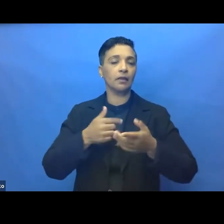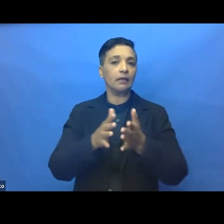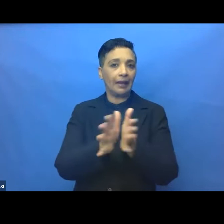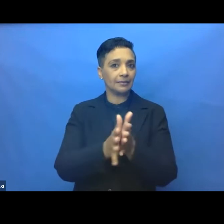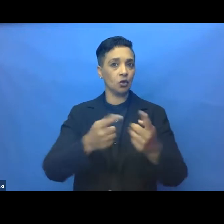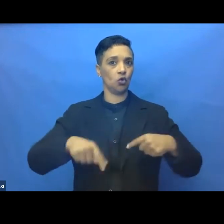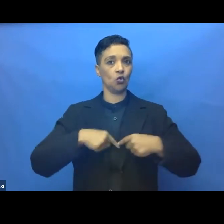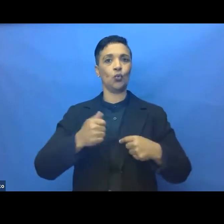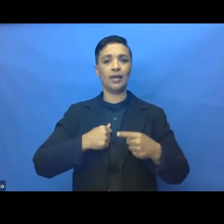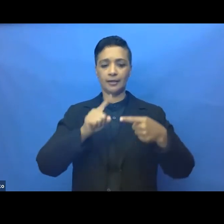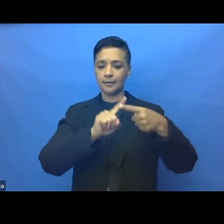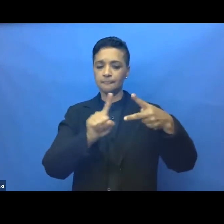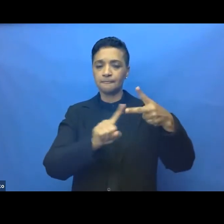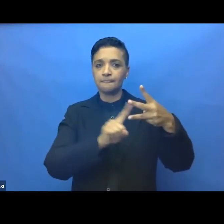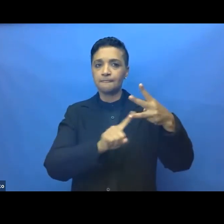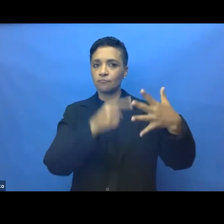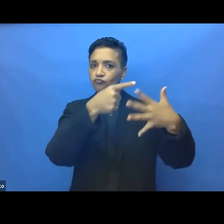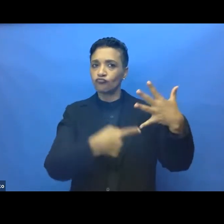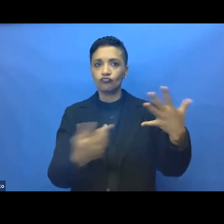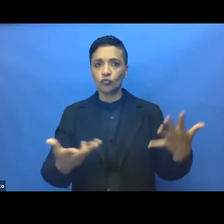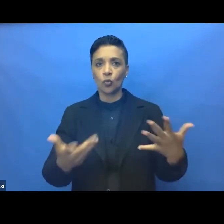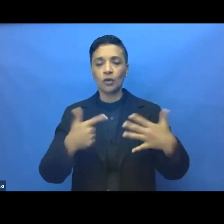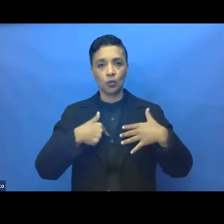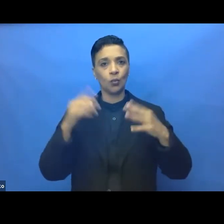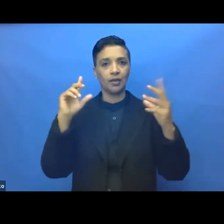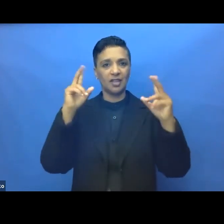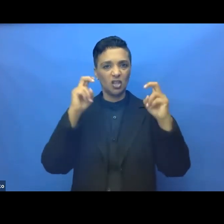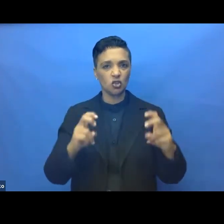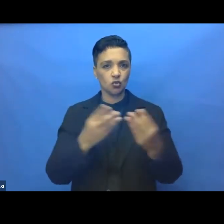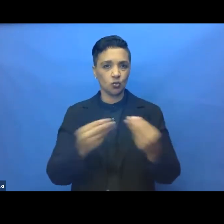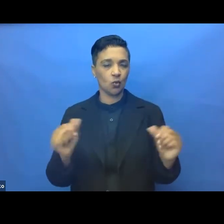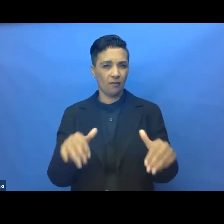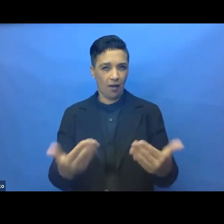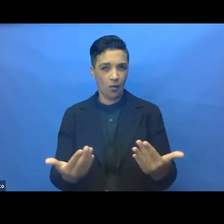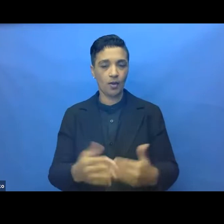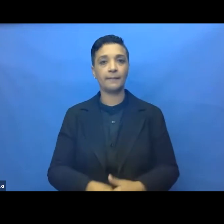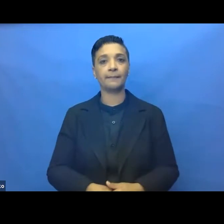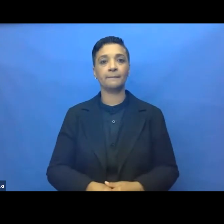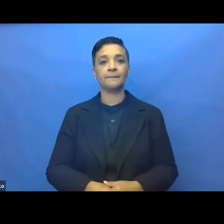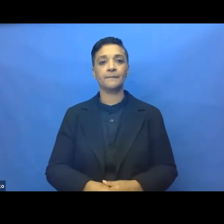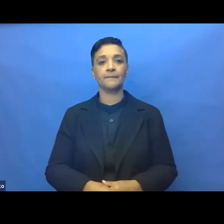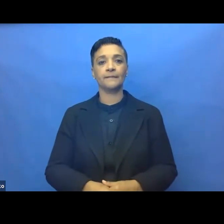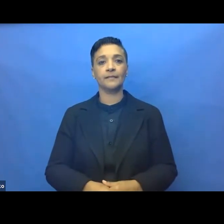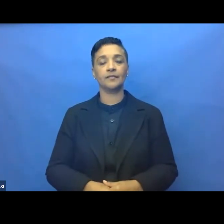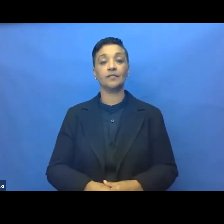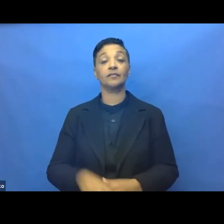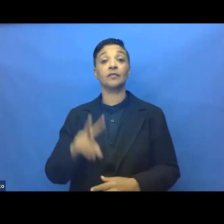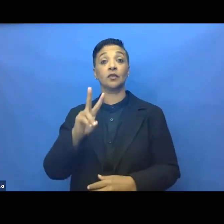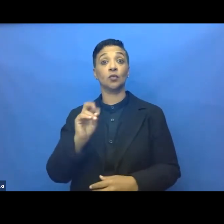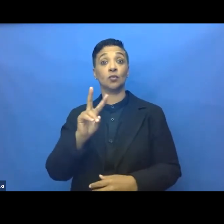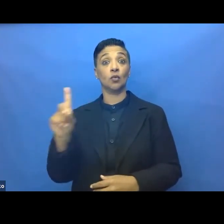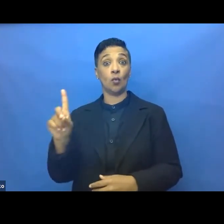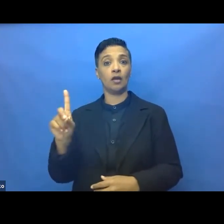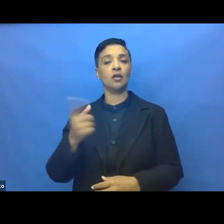plus concrètement de ce que fait le Canada et les initiatives que nous avons mises en place pour